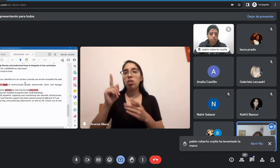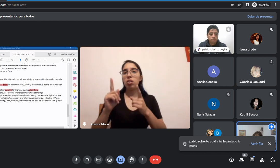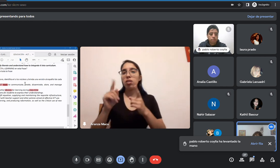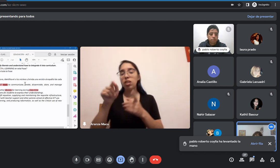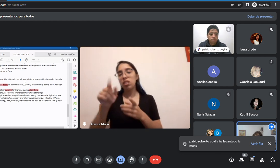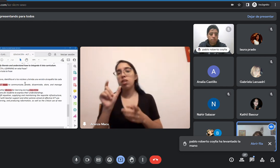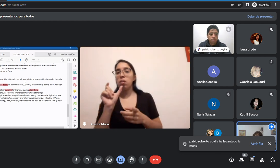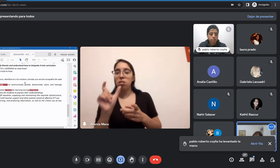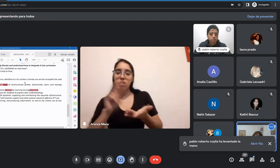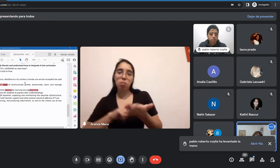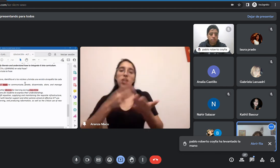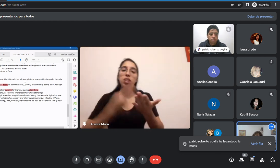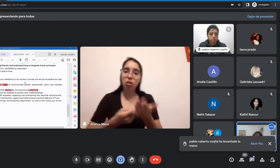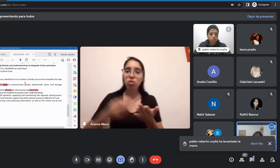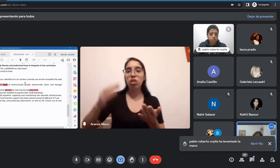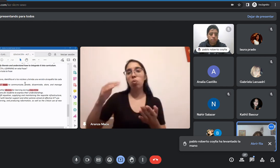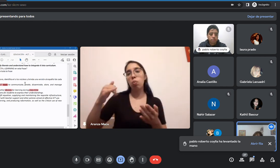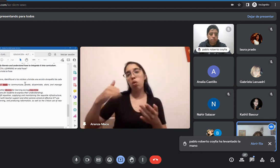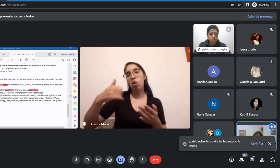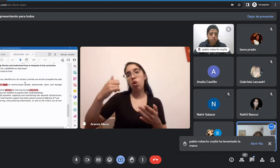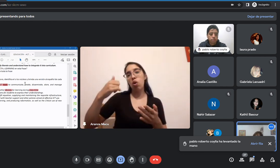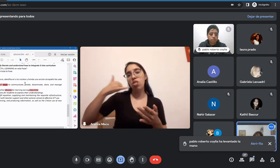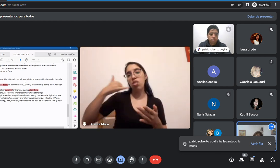¿sí? Sí.